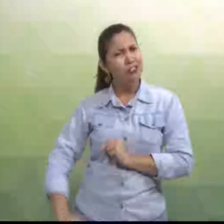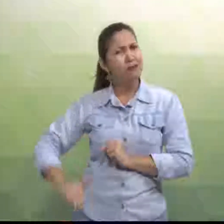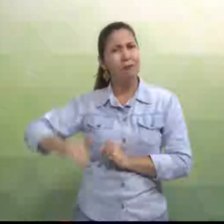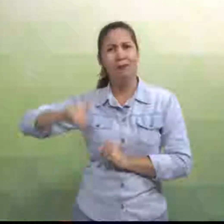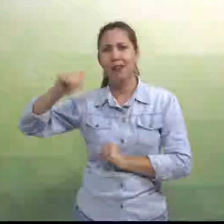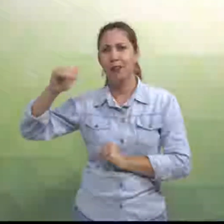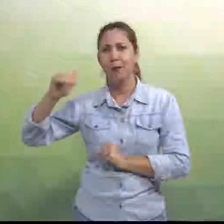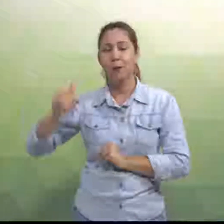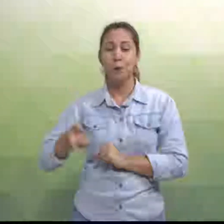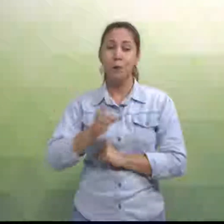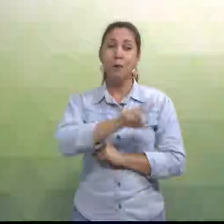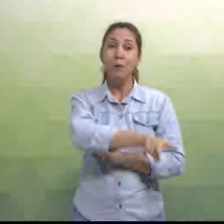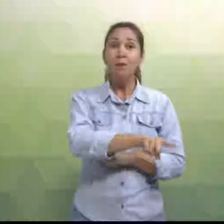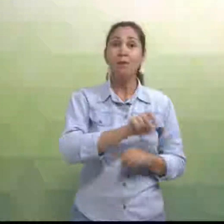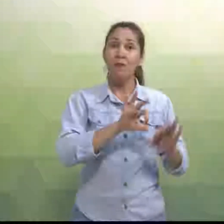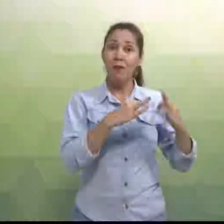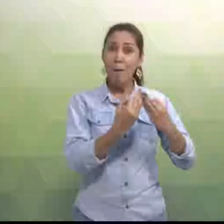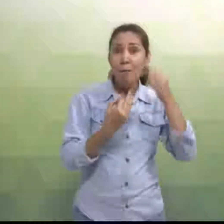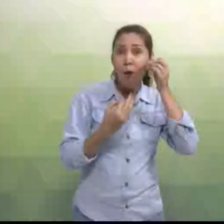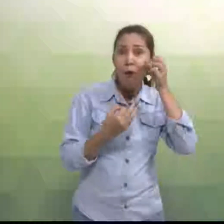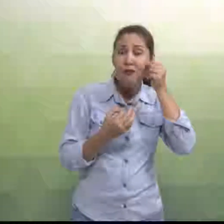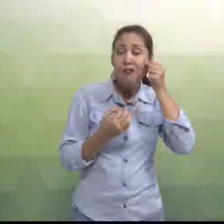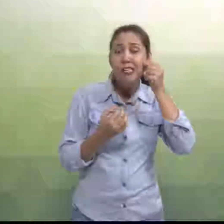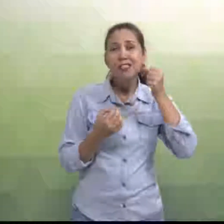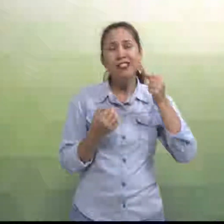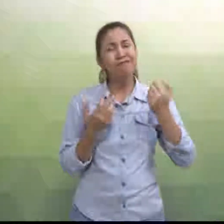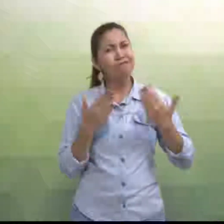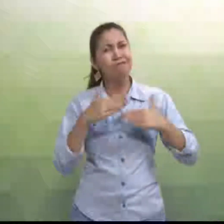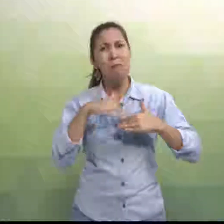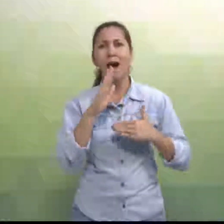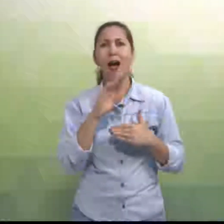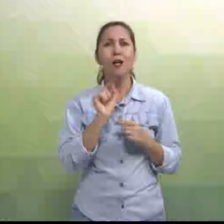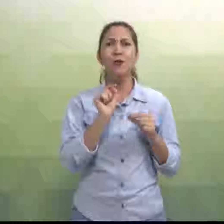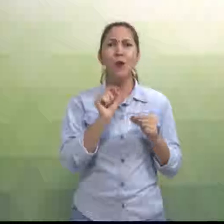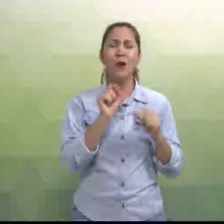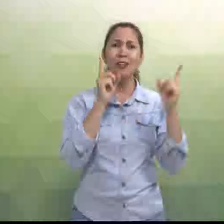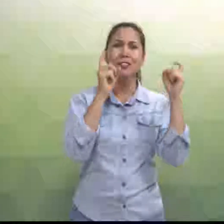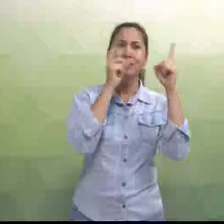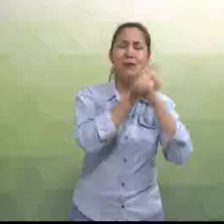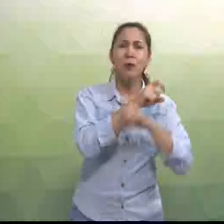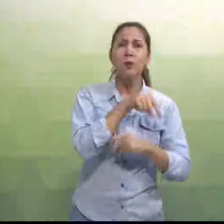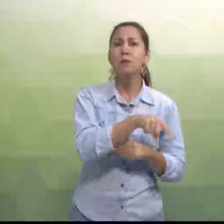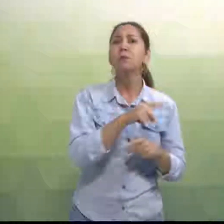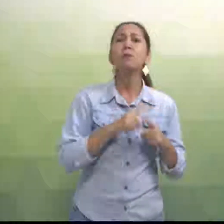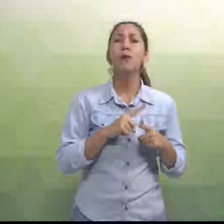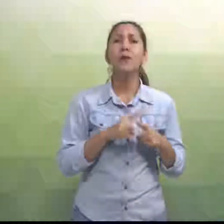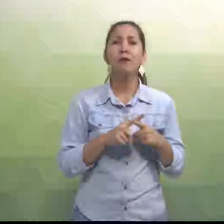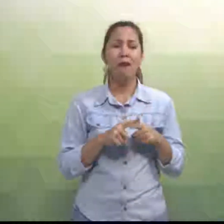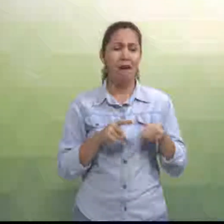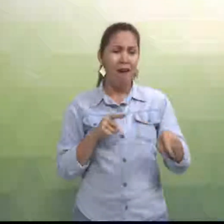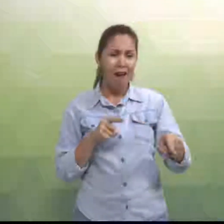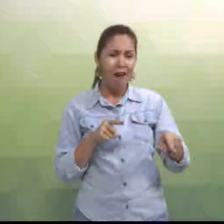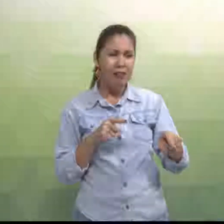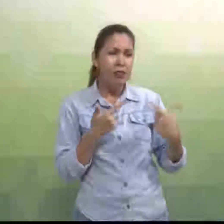criança. A família de ouvintes, o que acontece? Existe uma maior dificuldade,